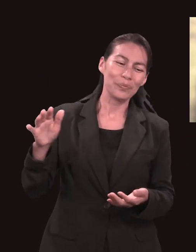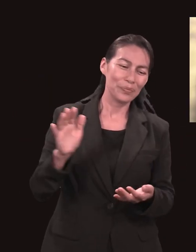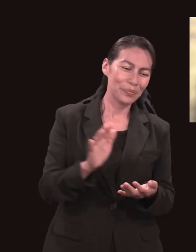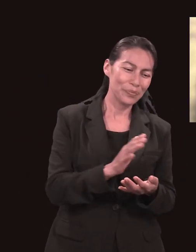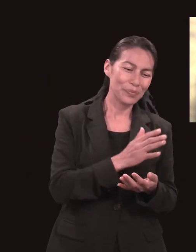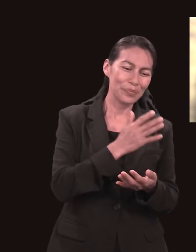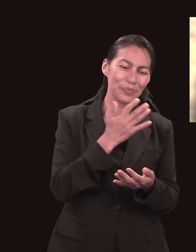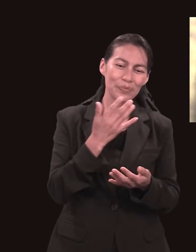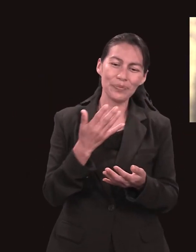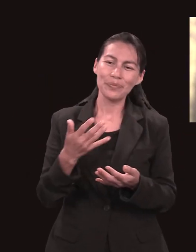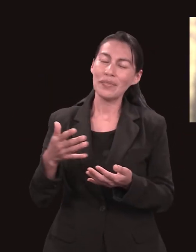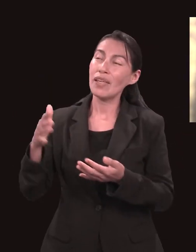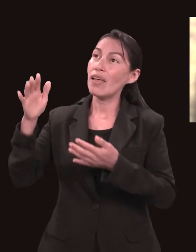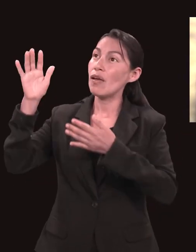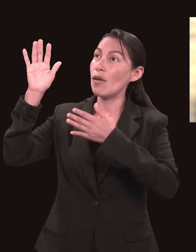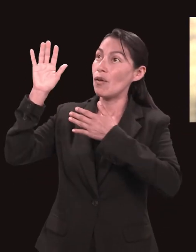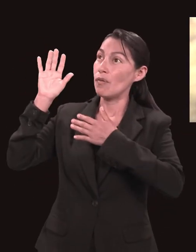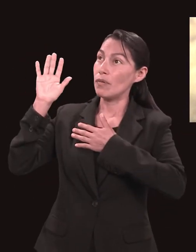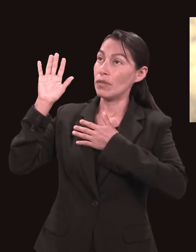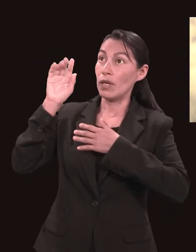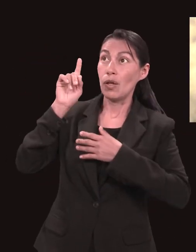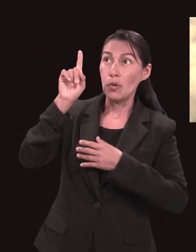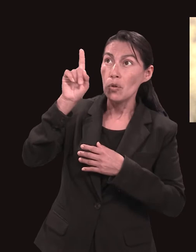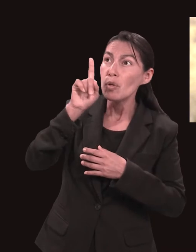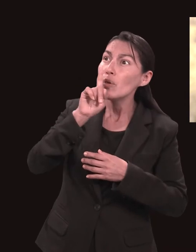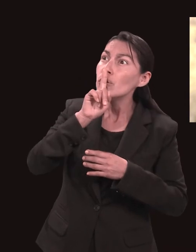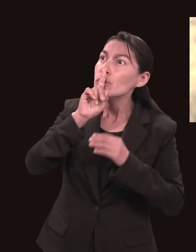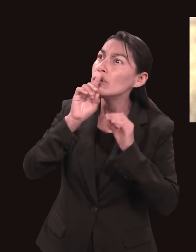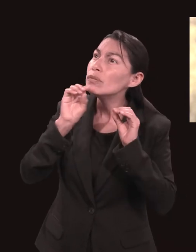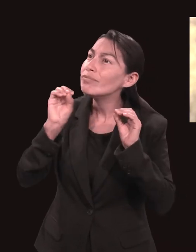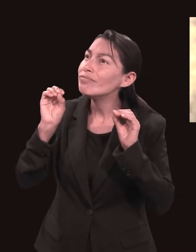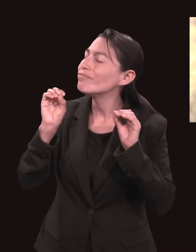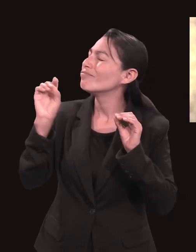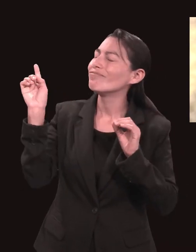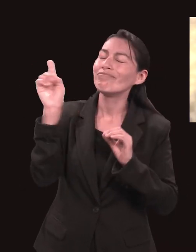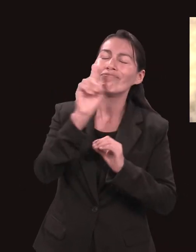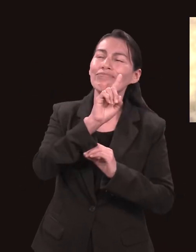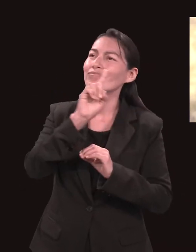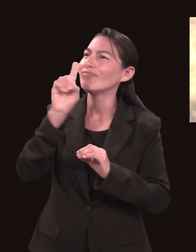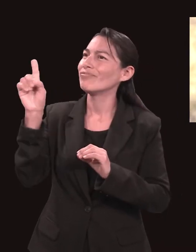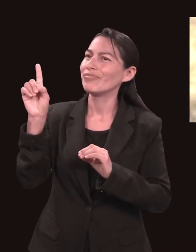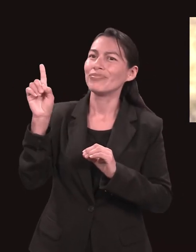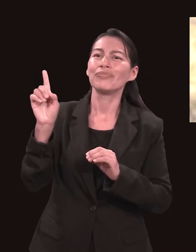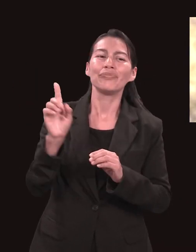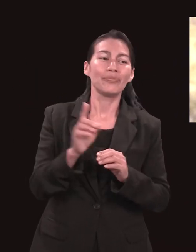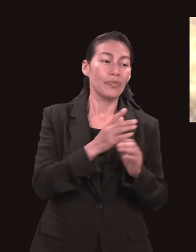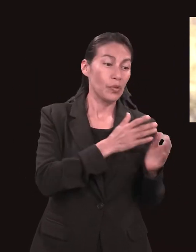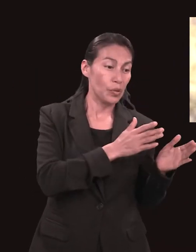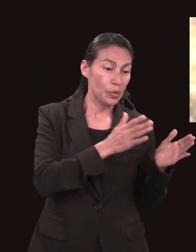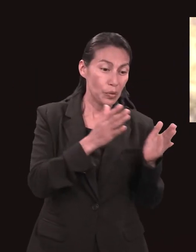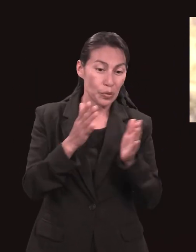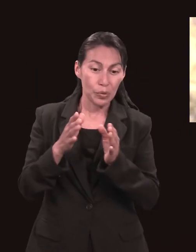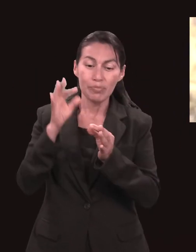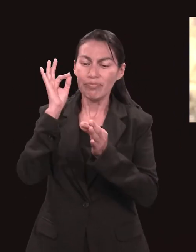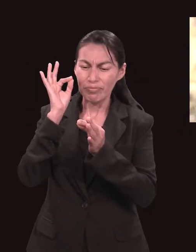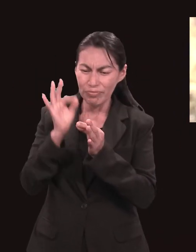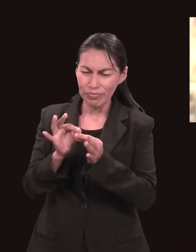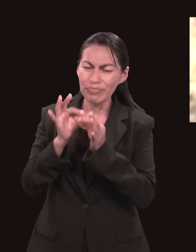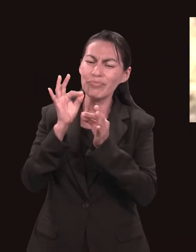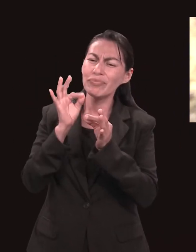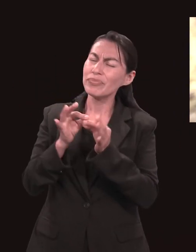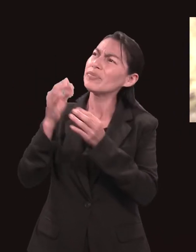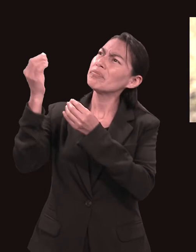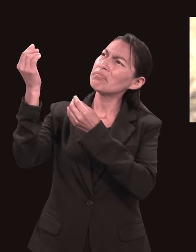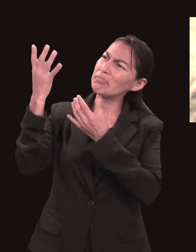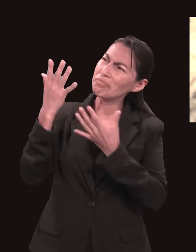tus promesas nunca fallan y respuesta encontramos